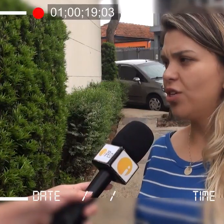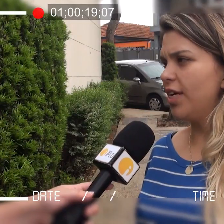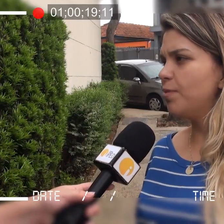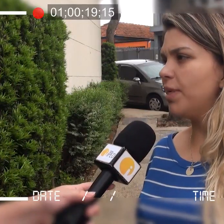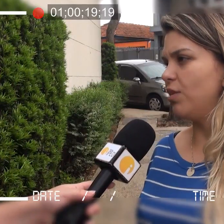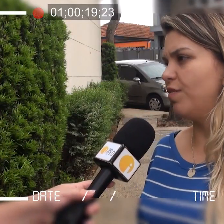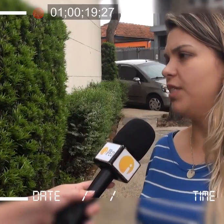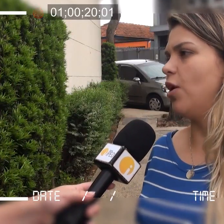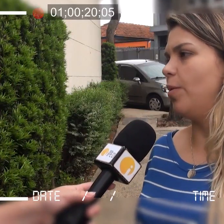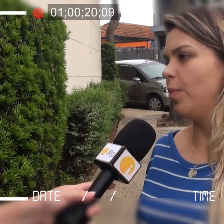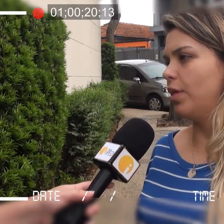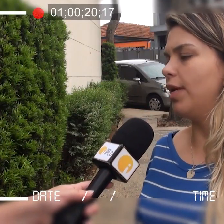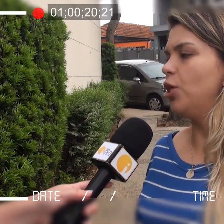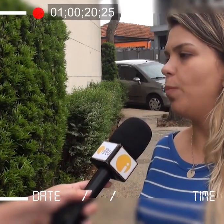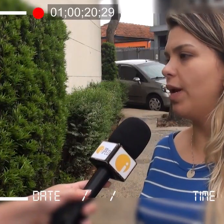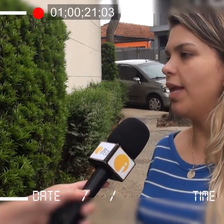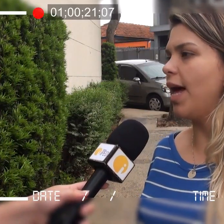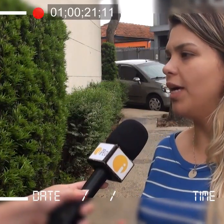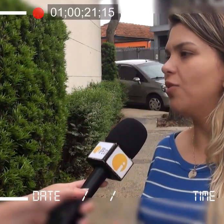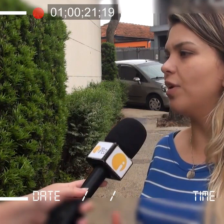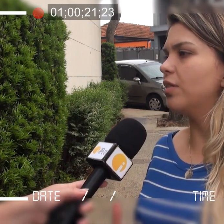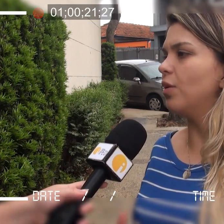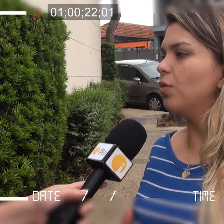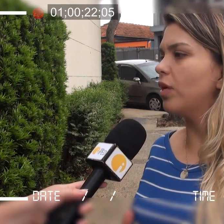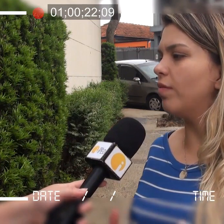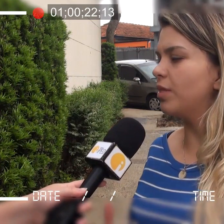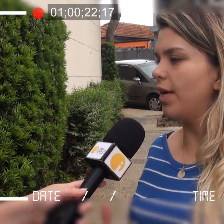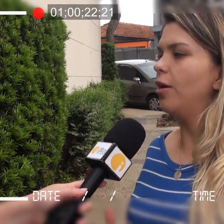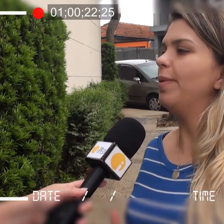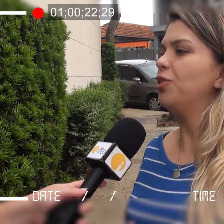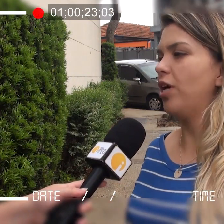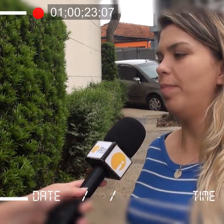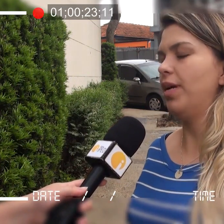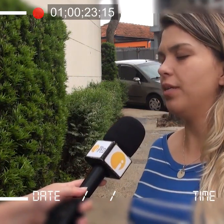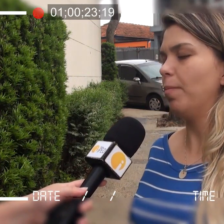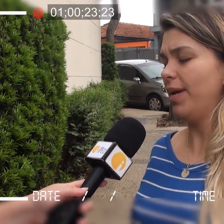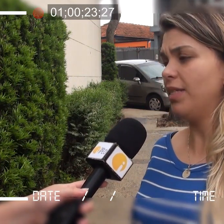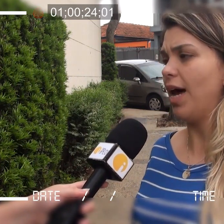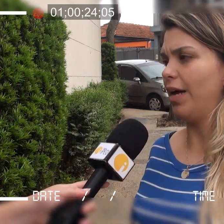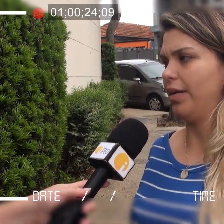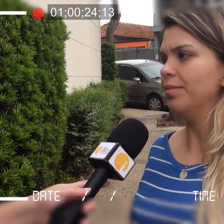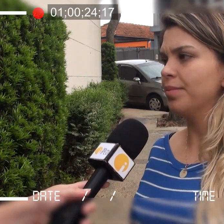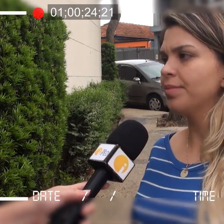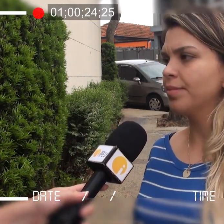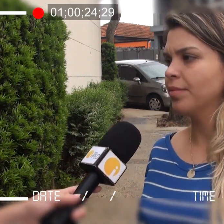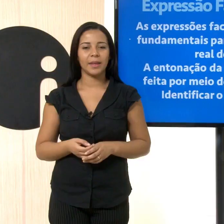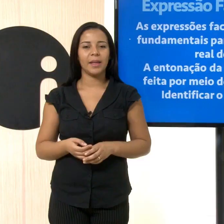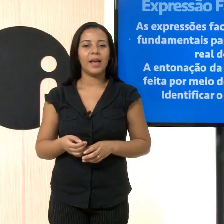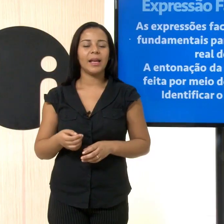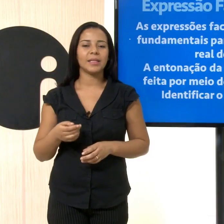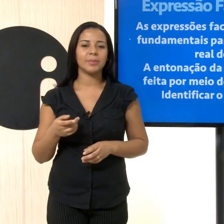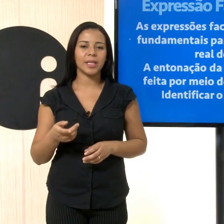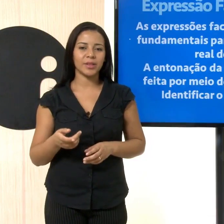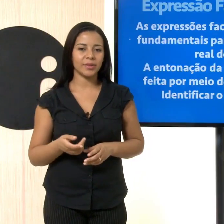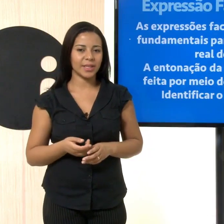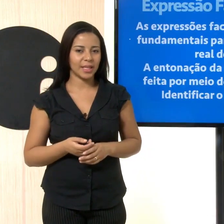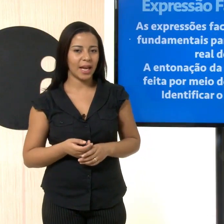que a expressão facial é importante para dar a entonação do que você realmente quer passar, né? As expressões faciais